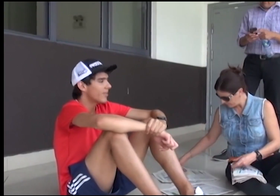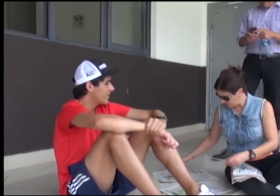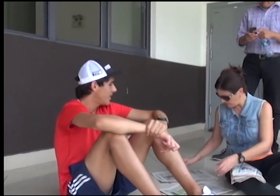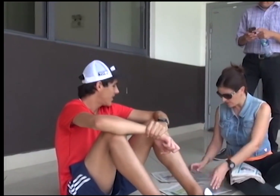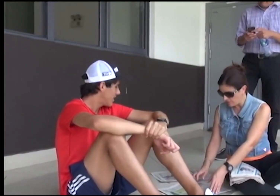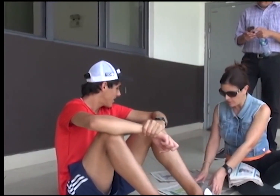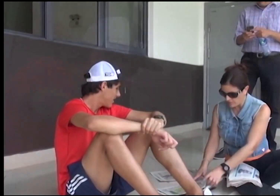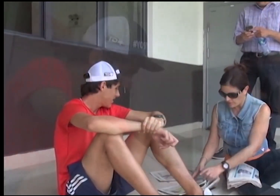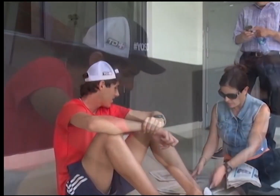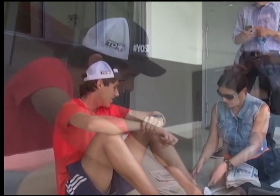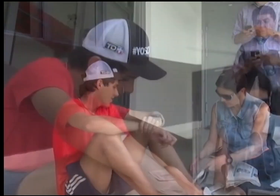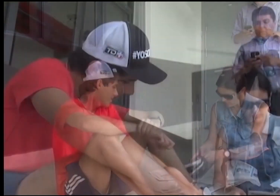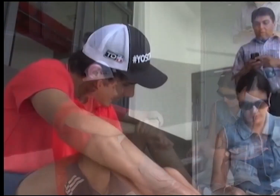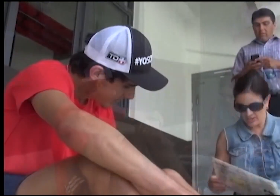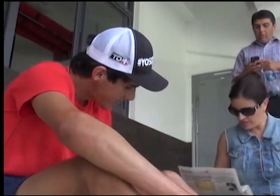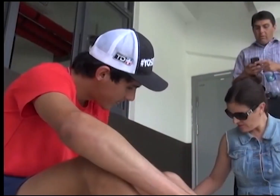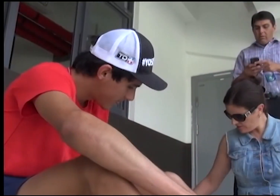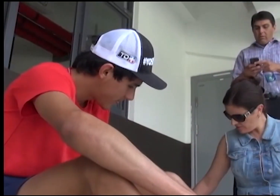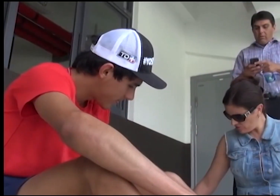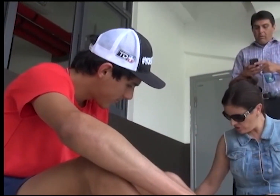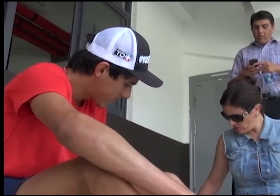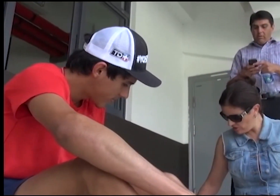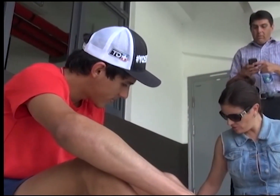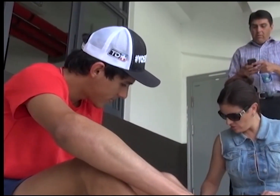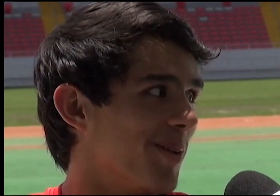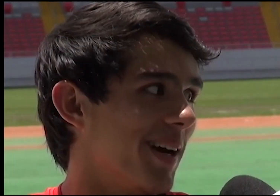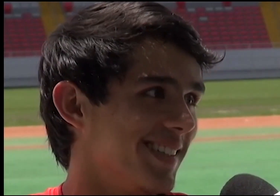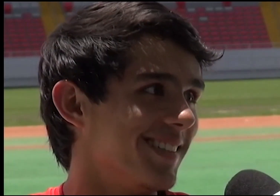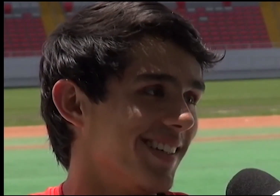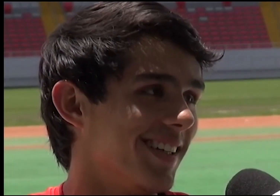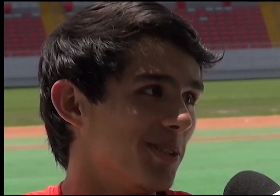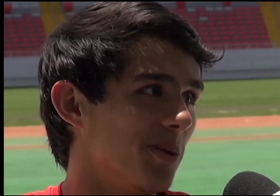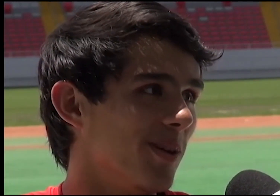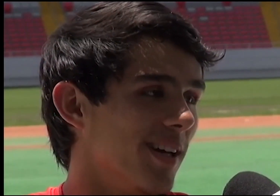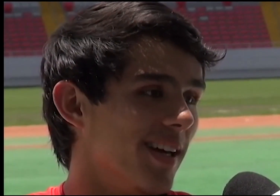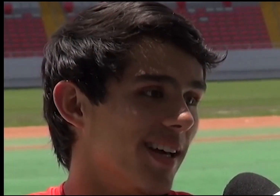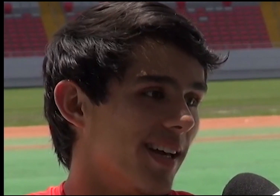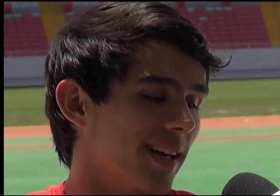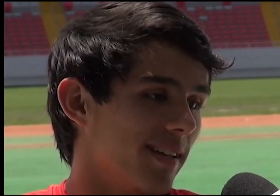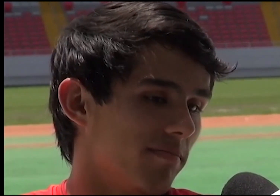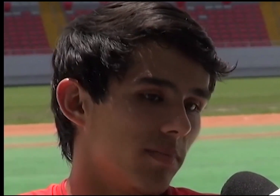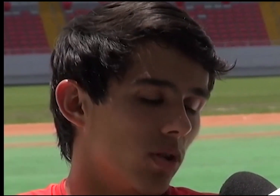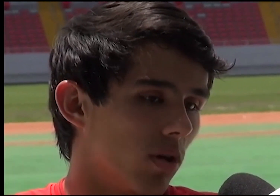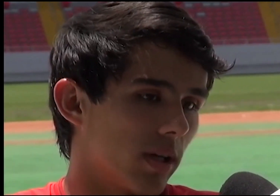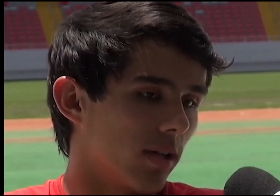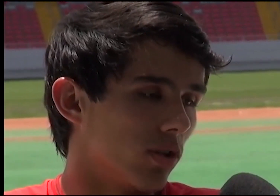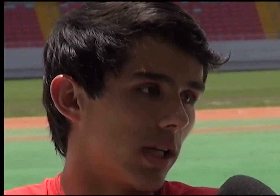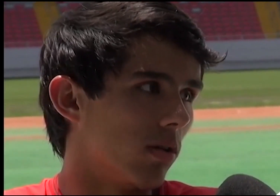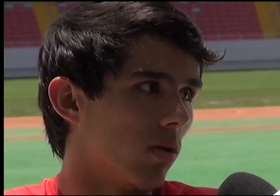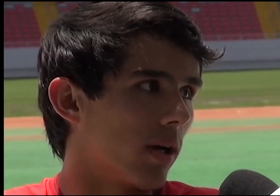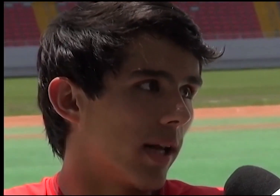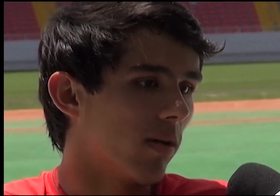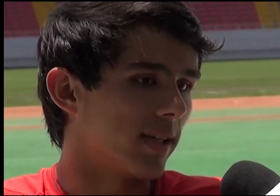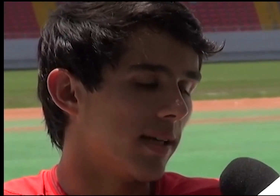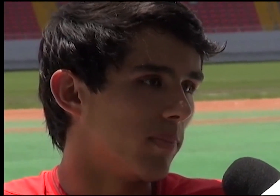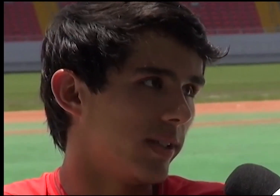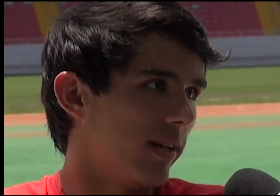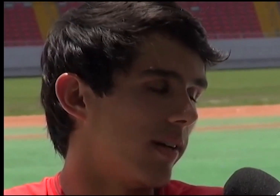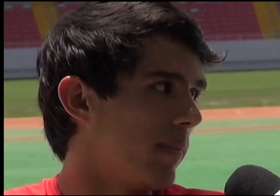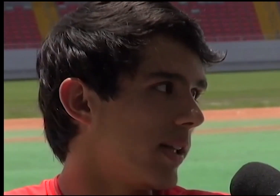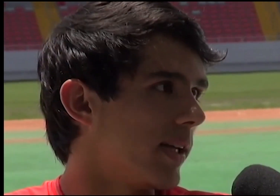a prácticamente no pasar todo el día en la casa porque salía desde muy temprano a las 6 y me llevaba en el bulto todo lo que necesitaba para el día,